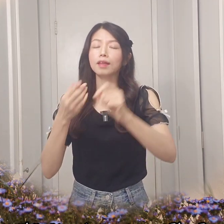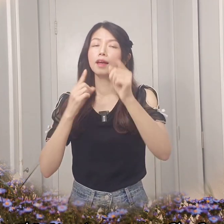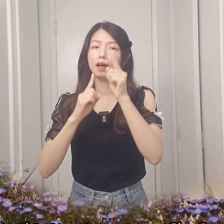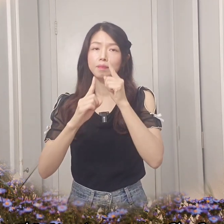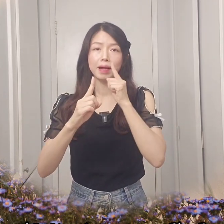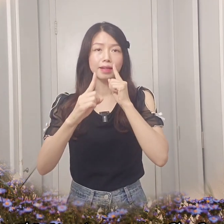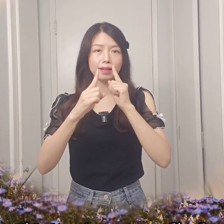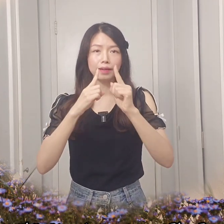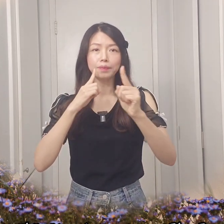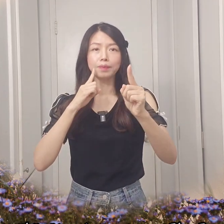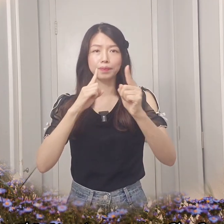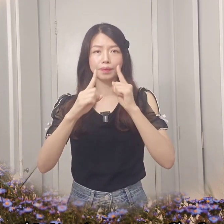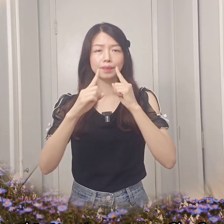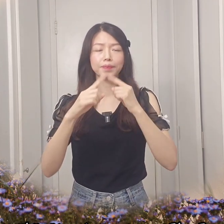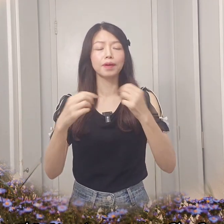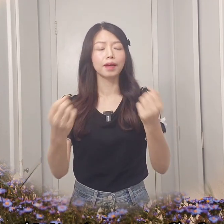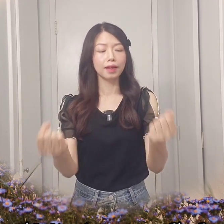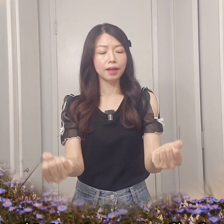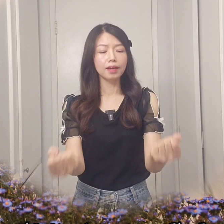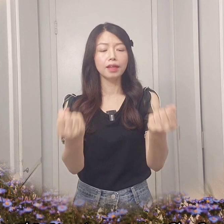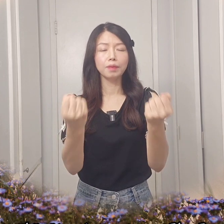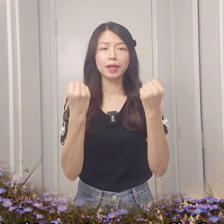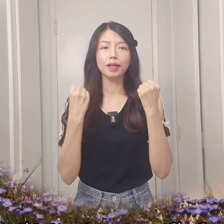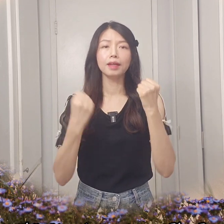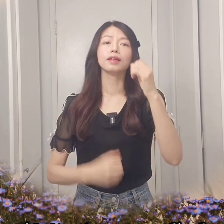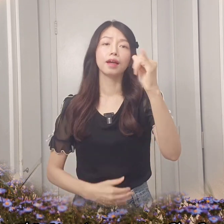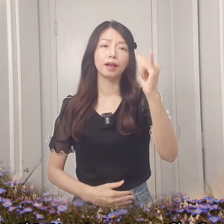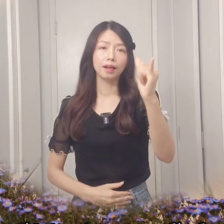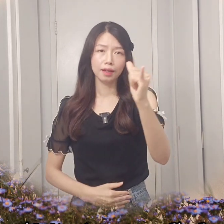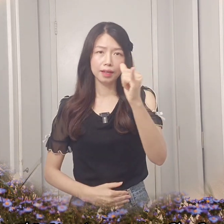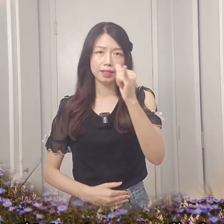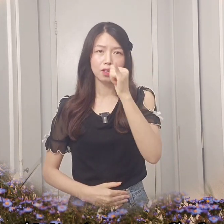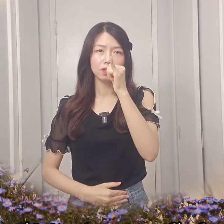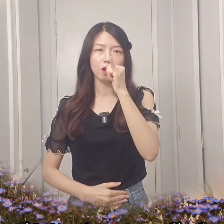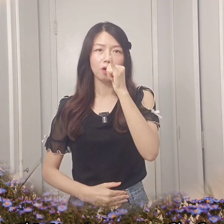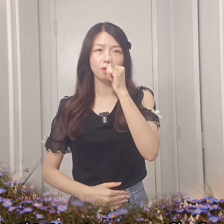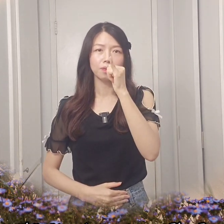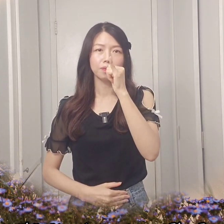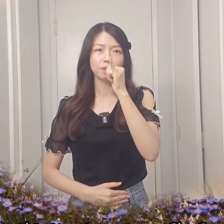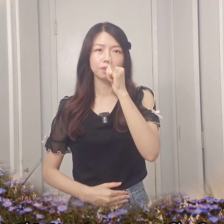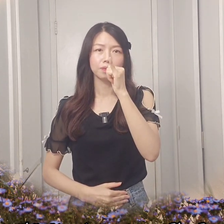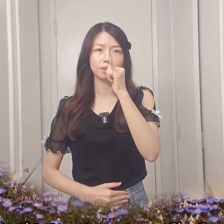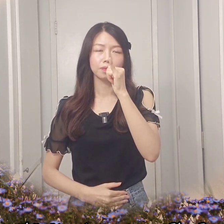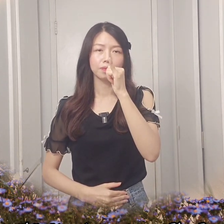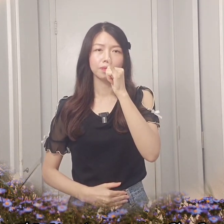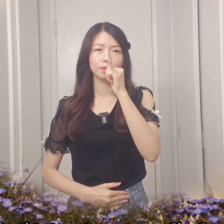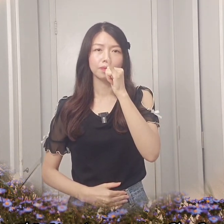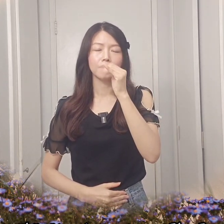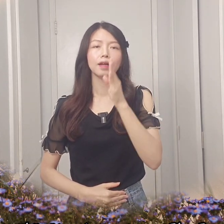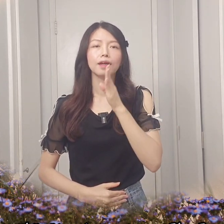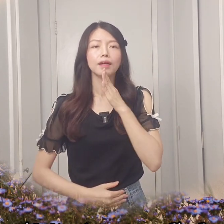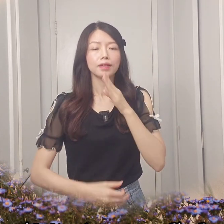기록된 말씀 힘이 있어서